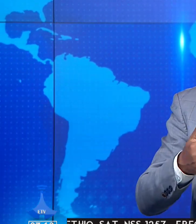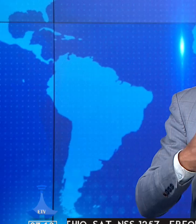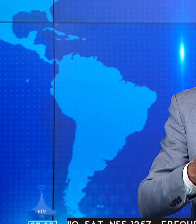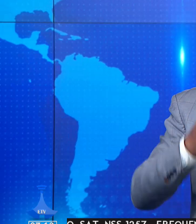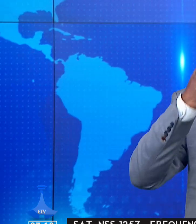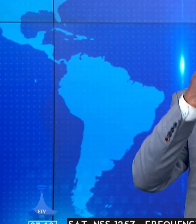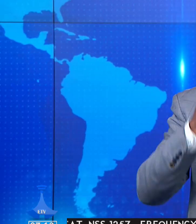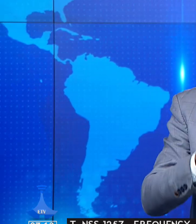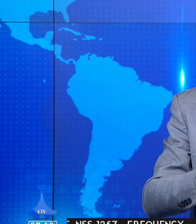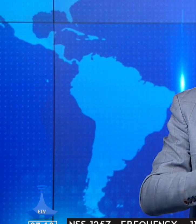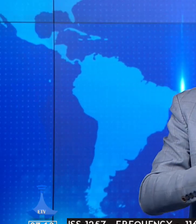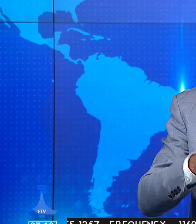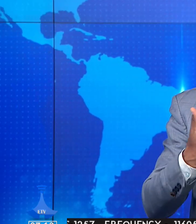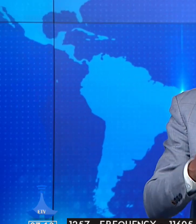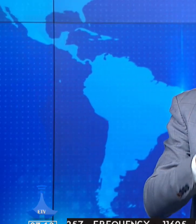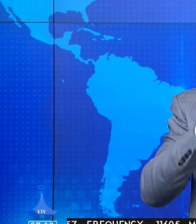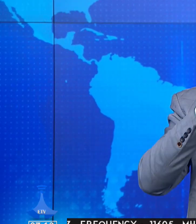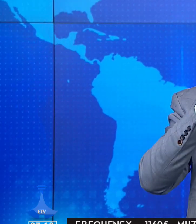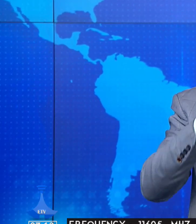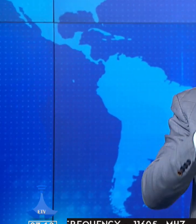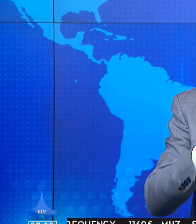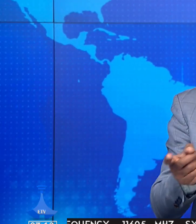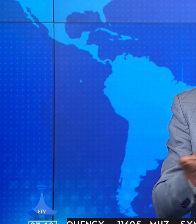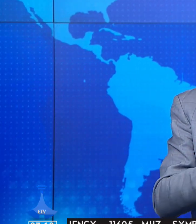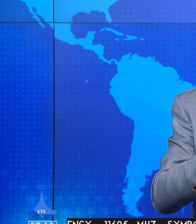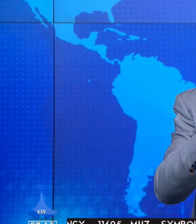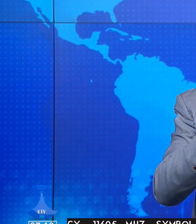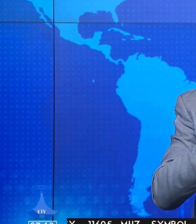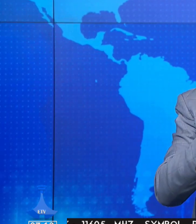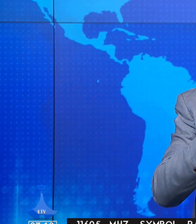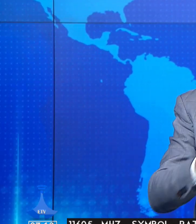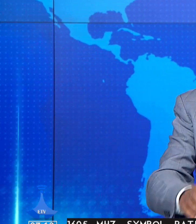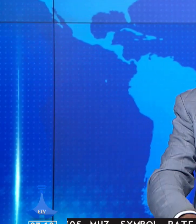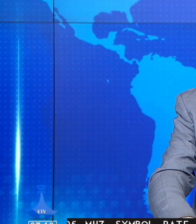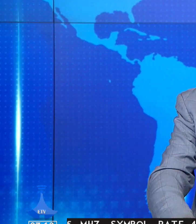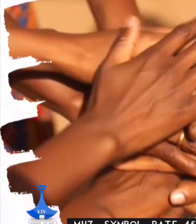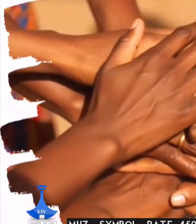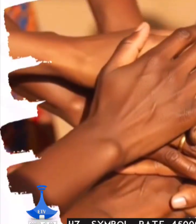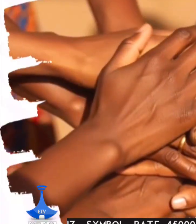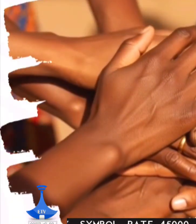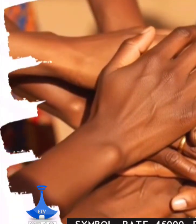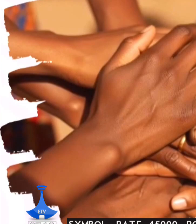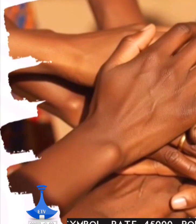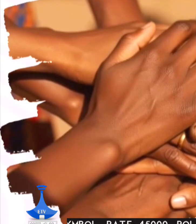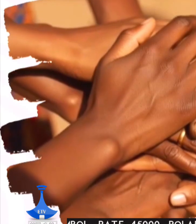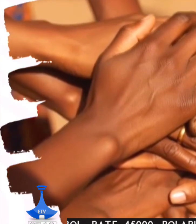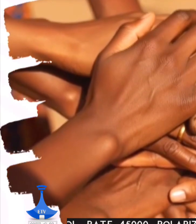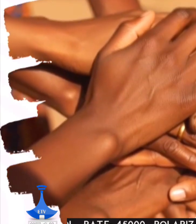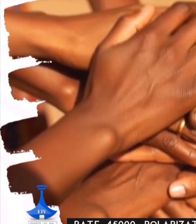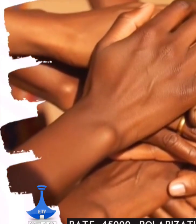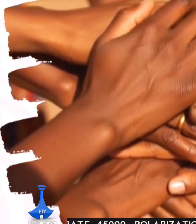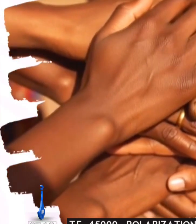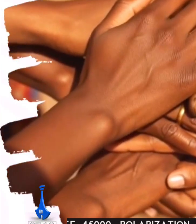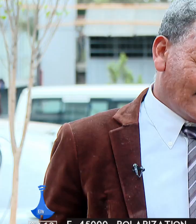መምረጥ እንዳለባቸው ለመወሰን ትልቅ እድል እየፈጠረላቸው መሆኑን ገልጸዋል።